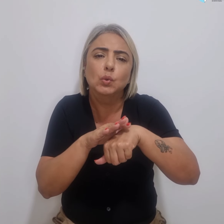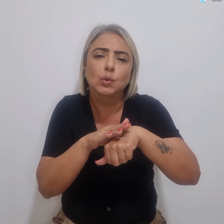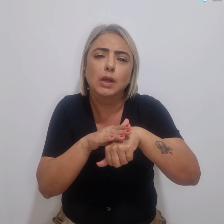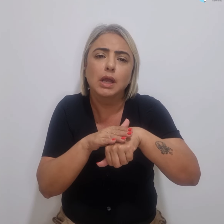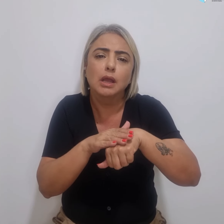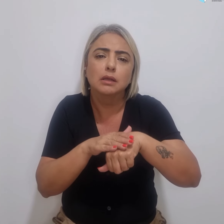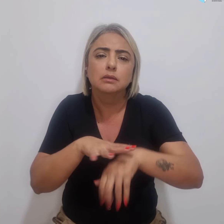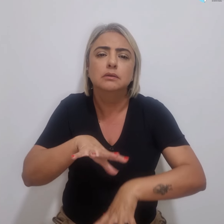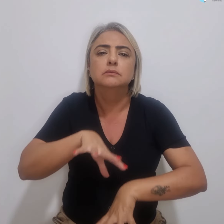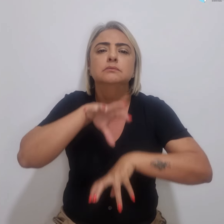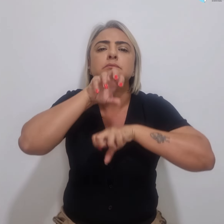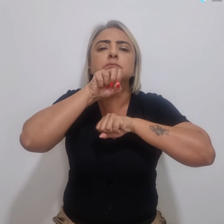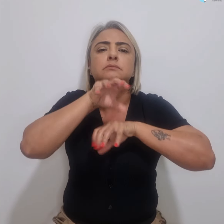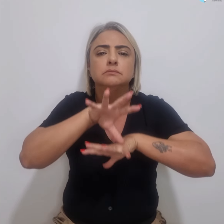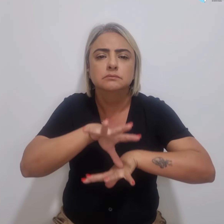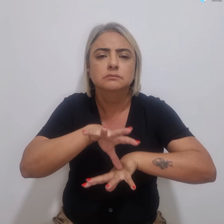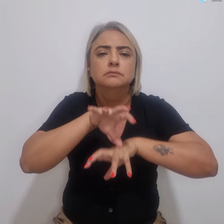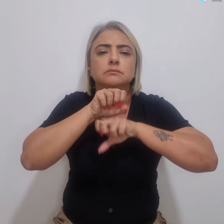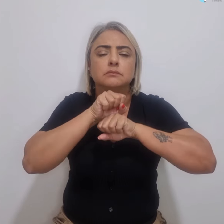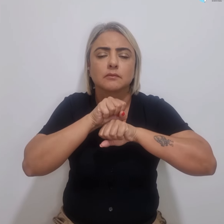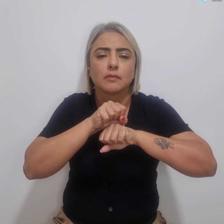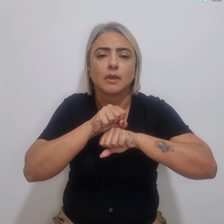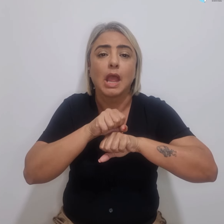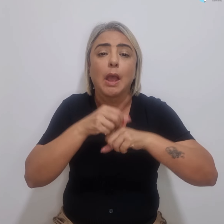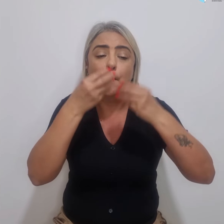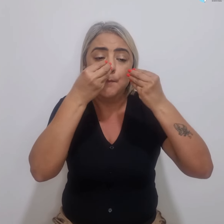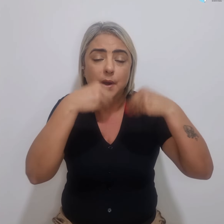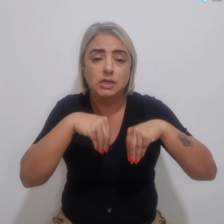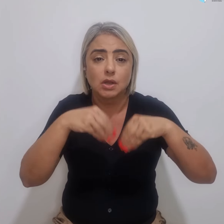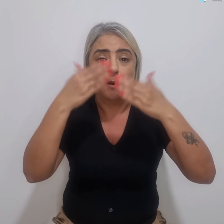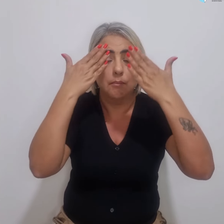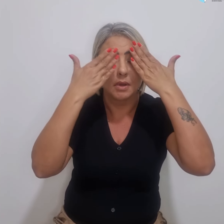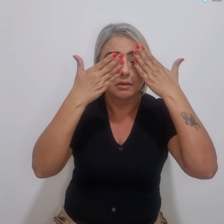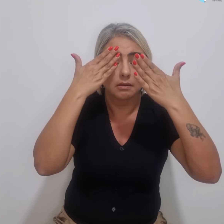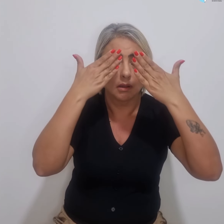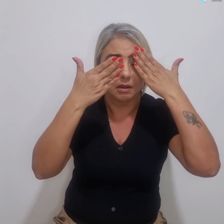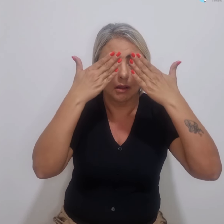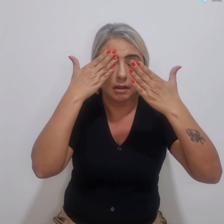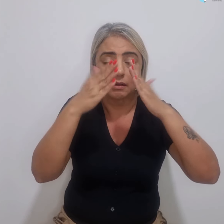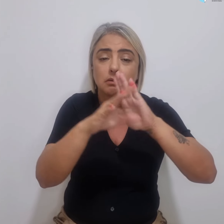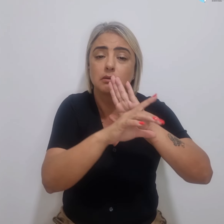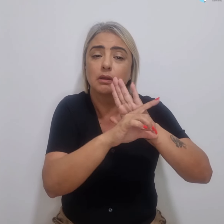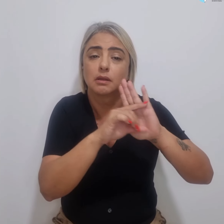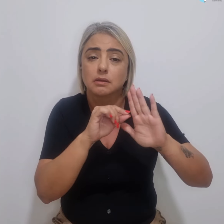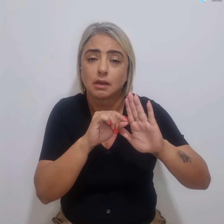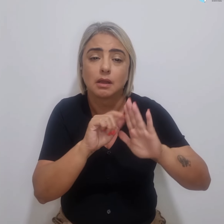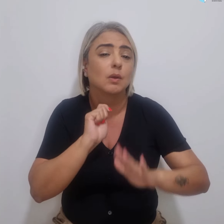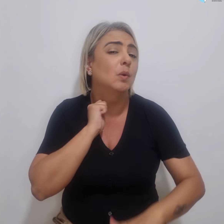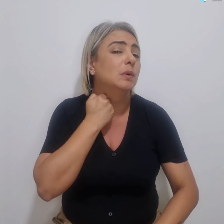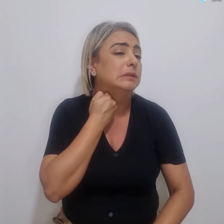respiratório. Entre os danos psicológicos, destacam-se o estresse crônico,